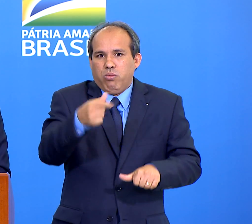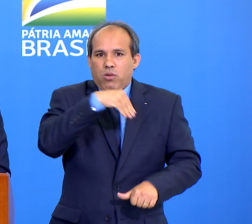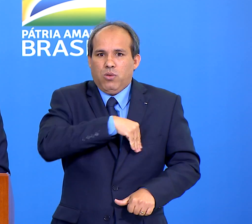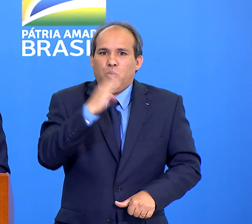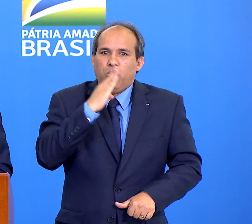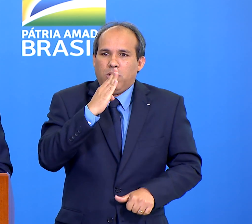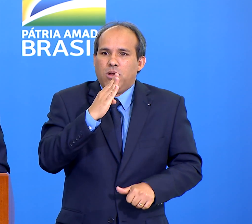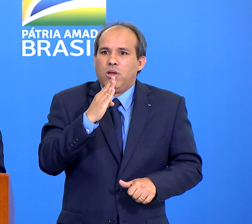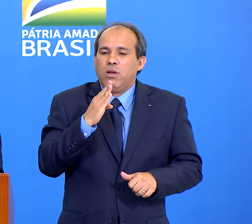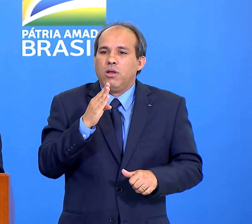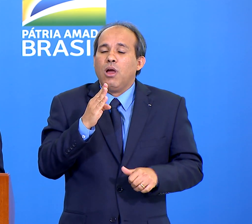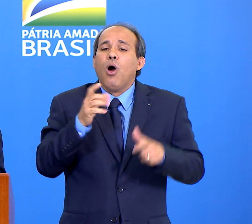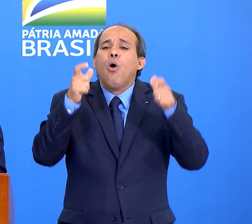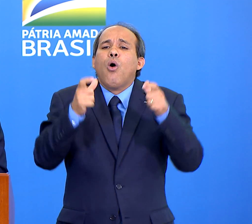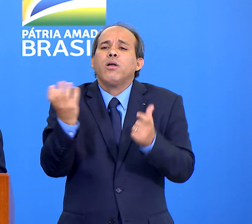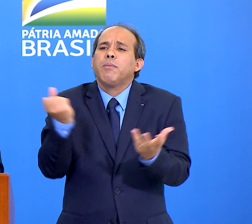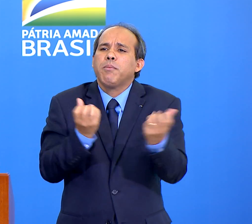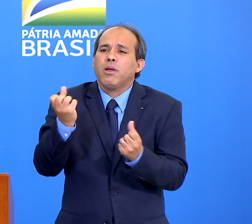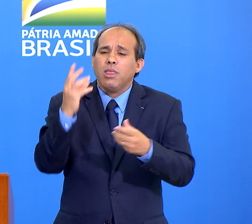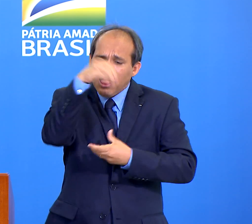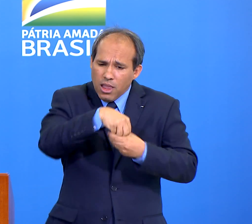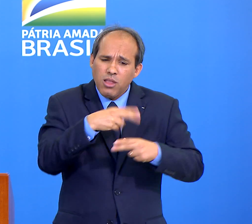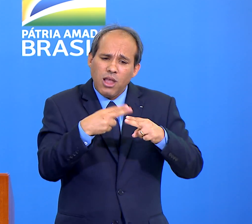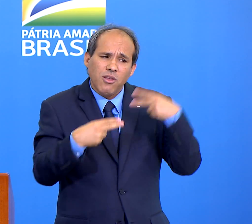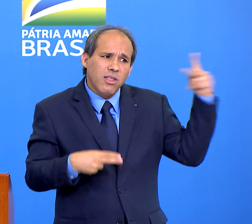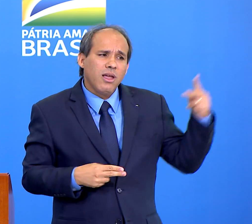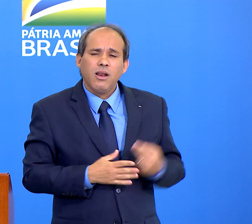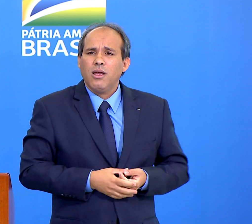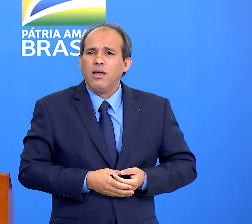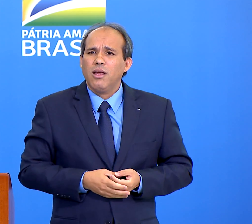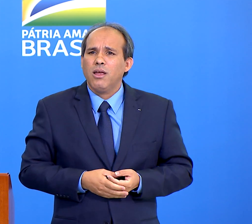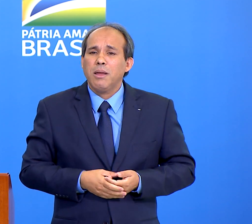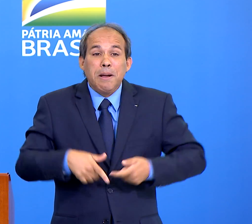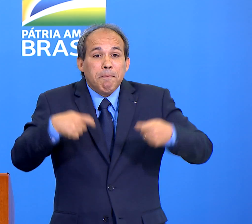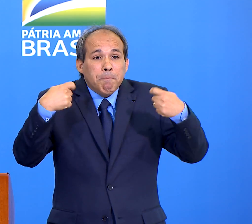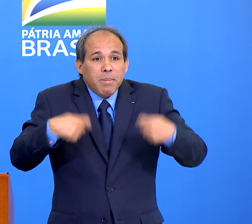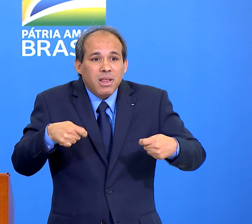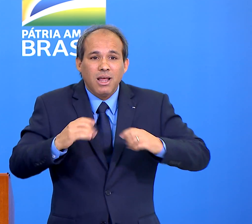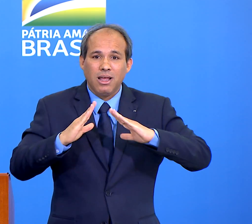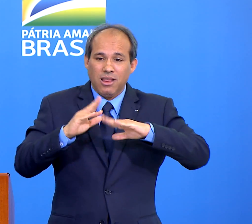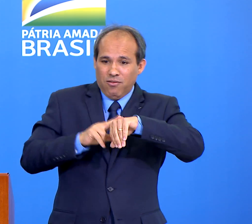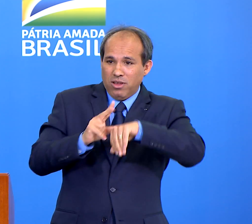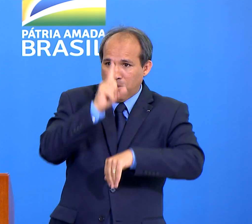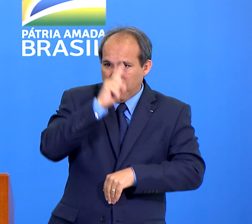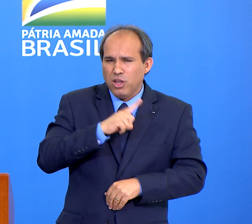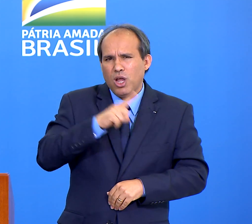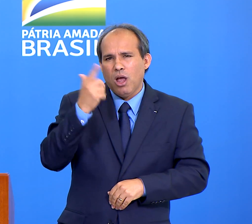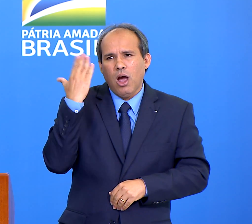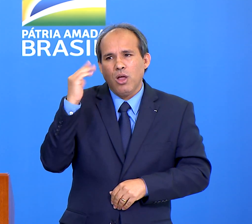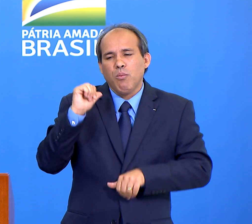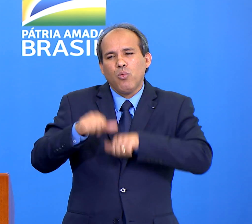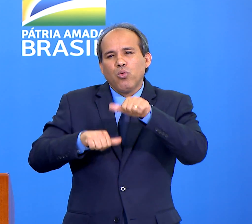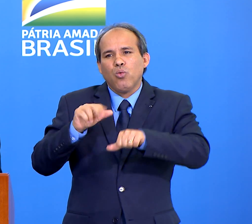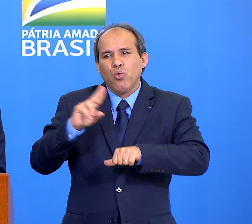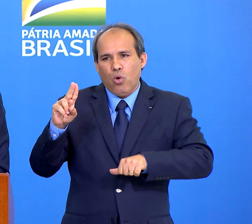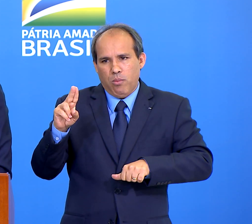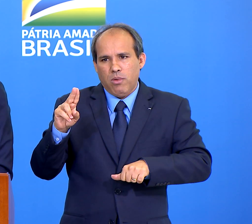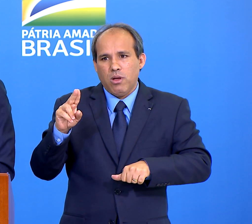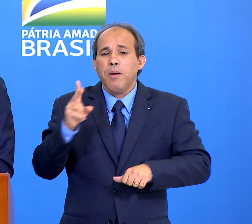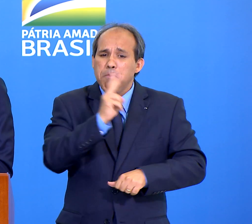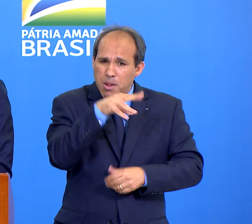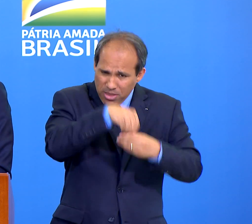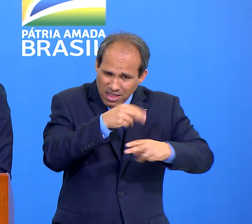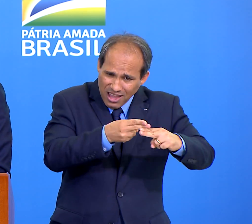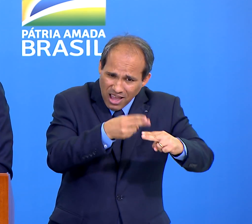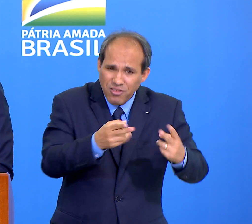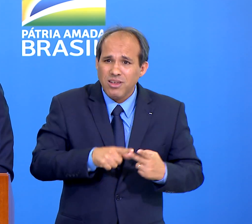melhorado era uma caixa quando se precisava do casa verde amarelo que tinha outro nome era na Caixa